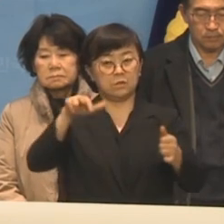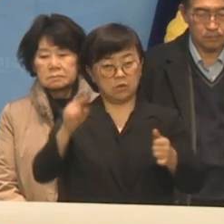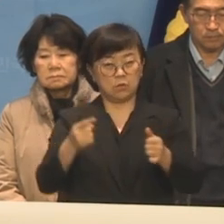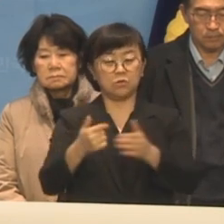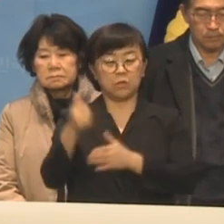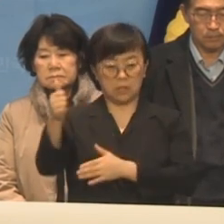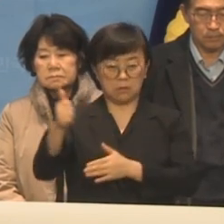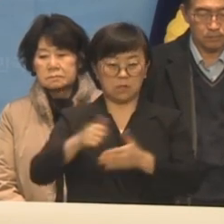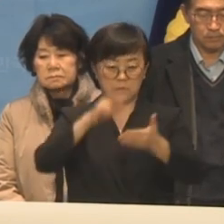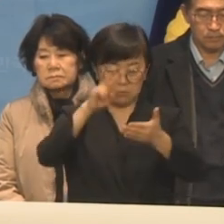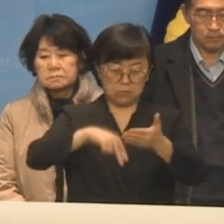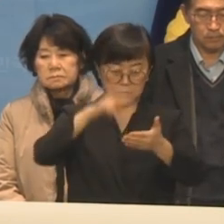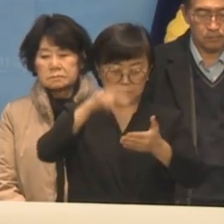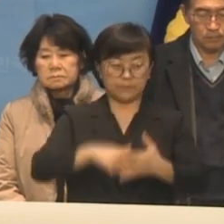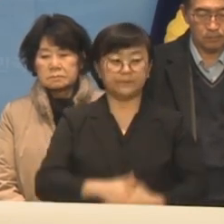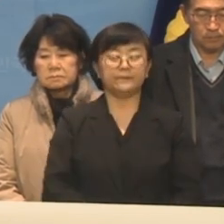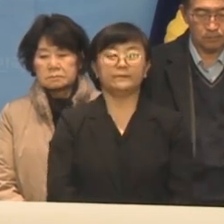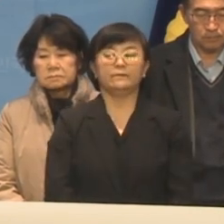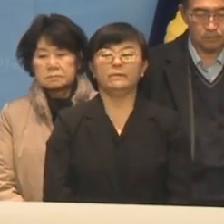낭독하시겠습니다.